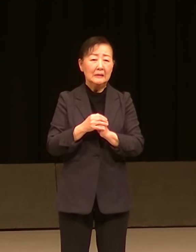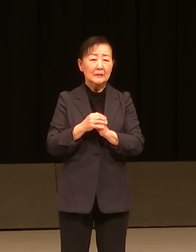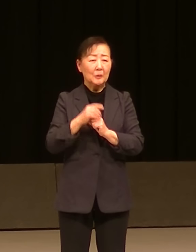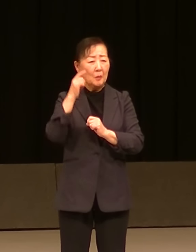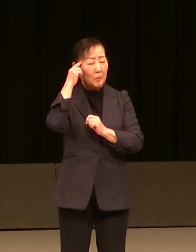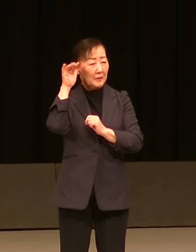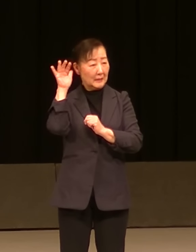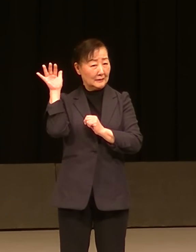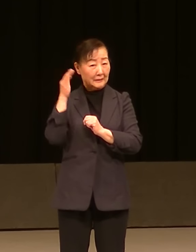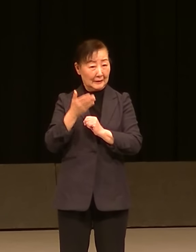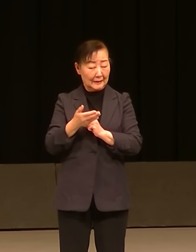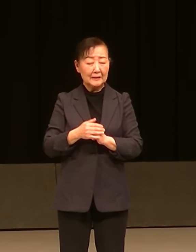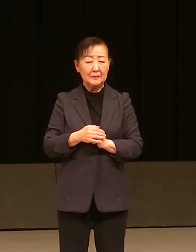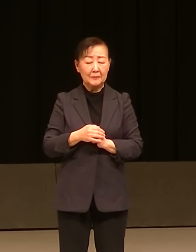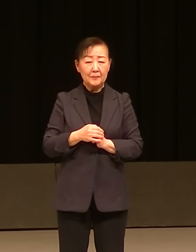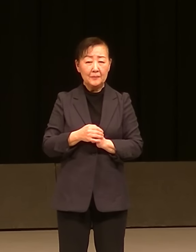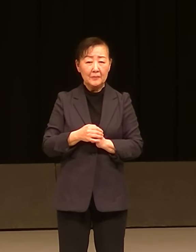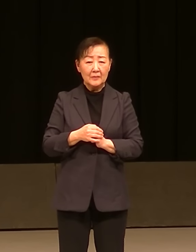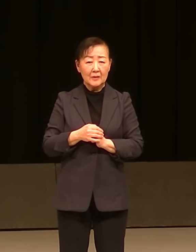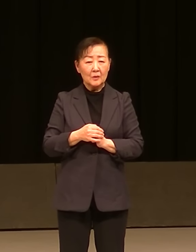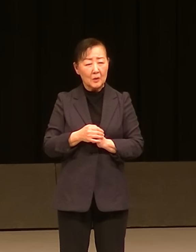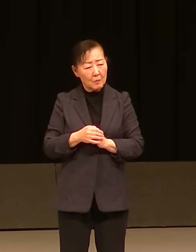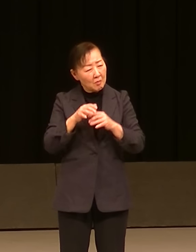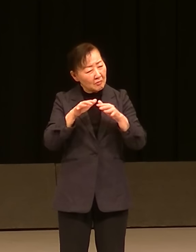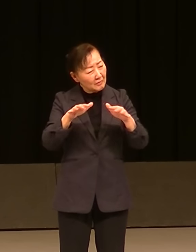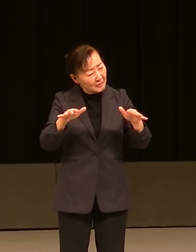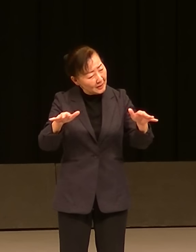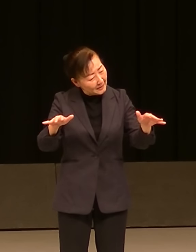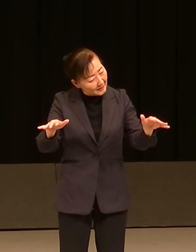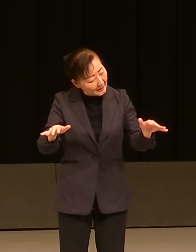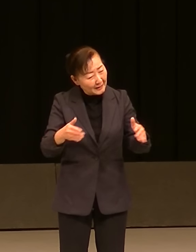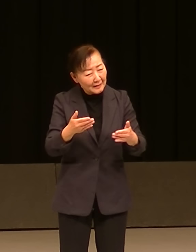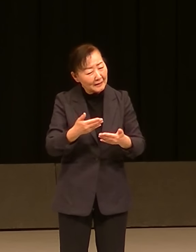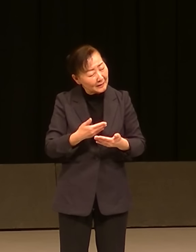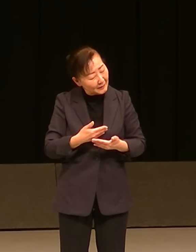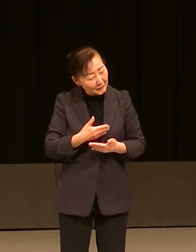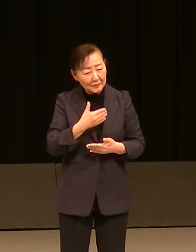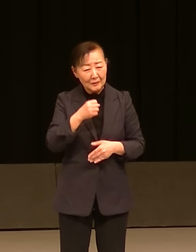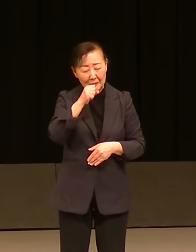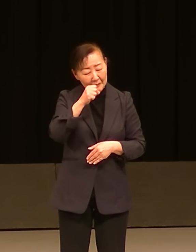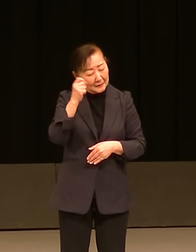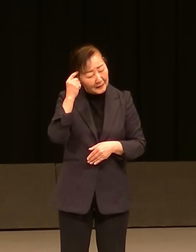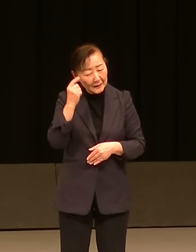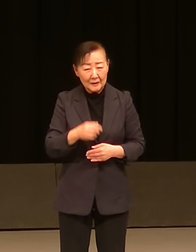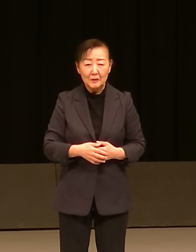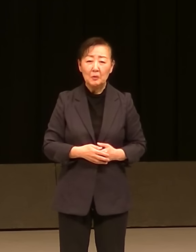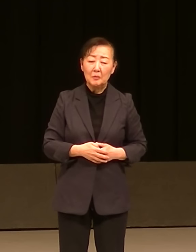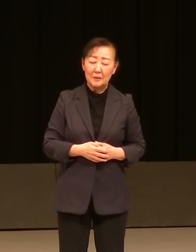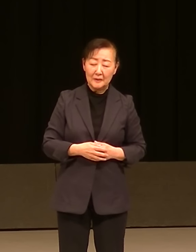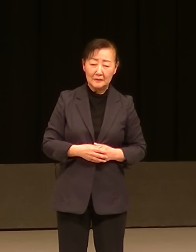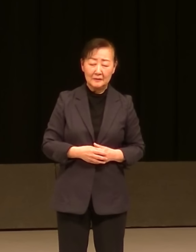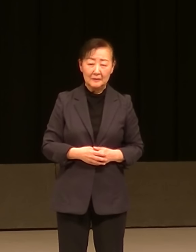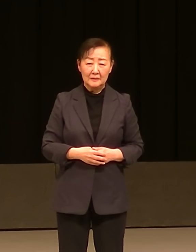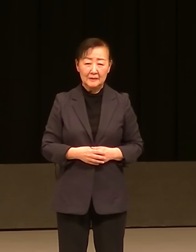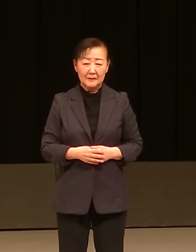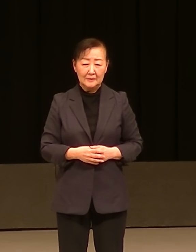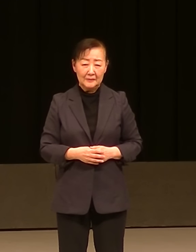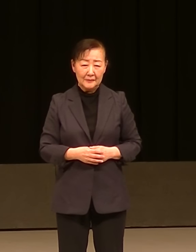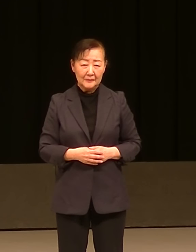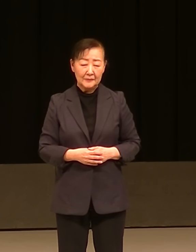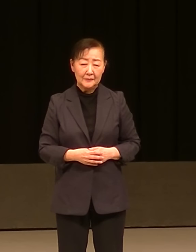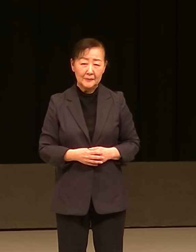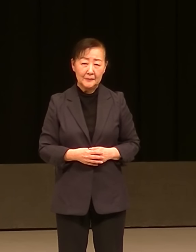していただき、これもまたちょっと普及させていただけるといいかなというふうに、まあ、思うところで、まあ、